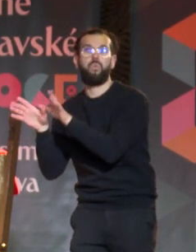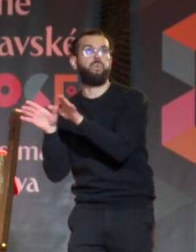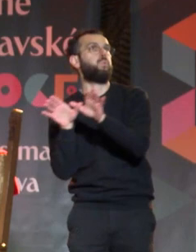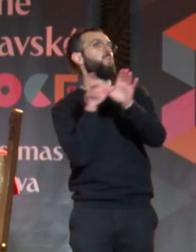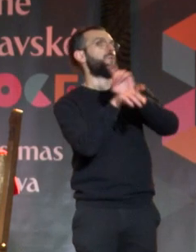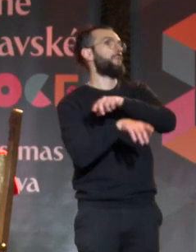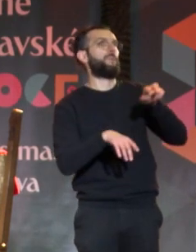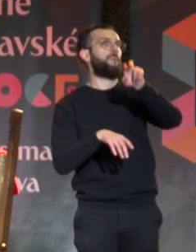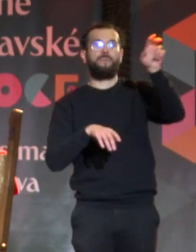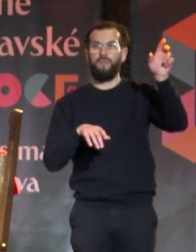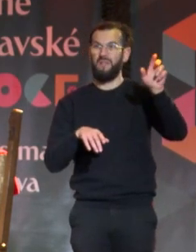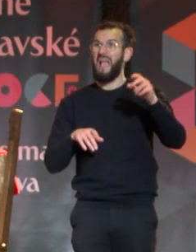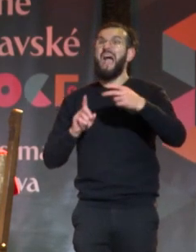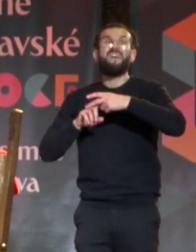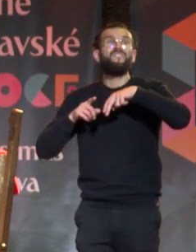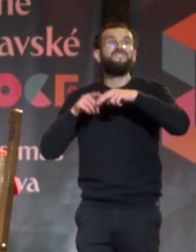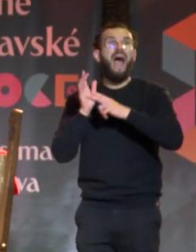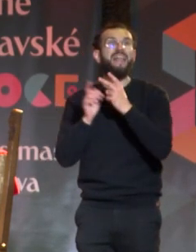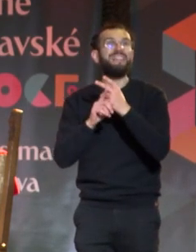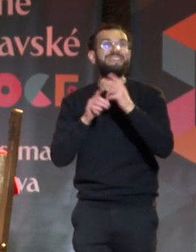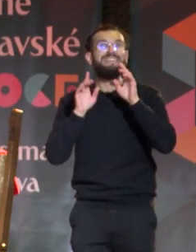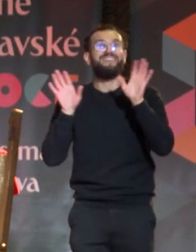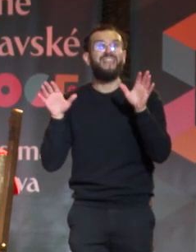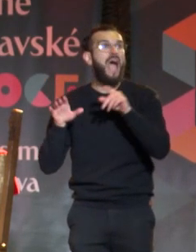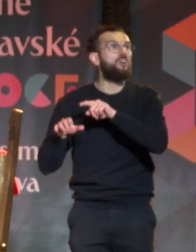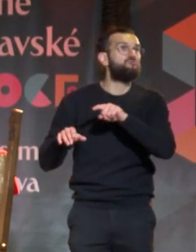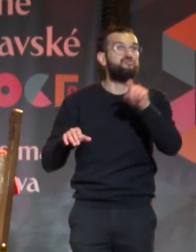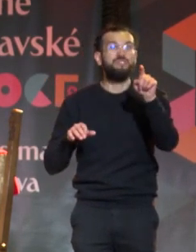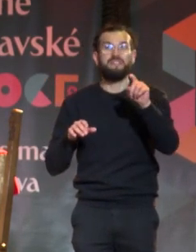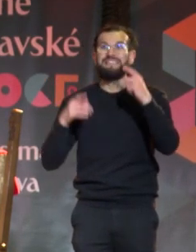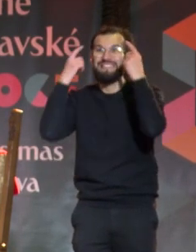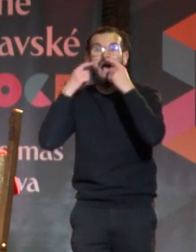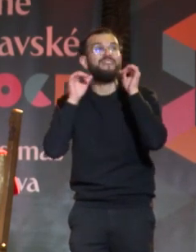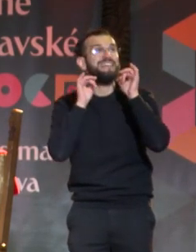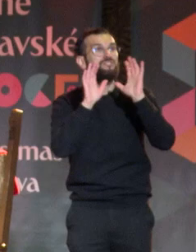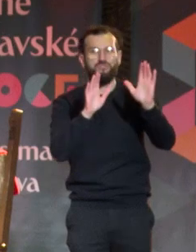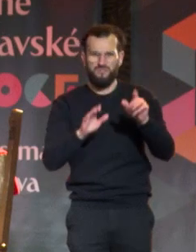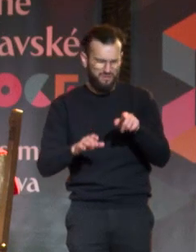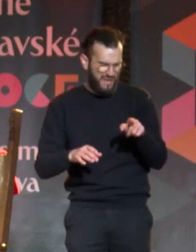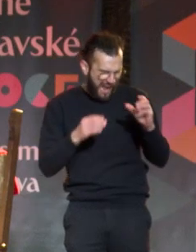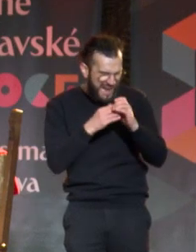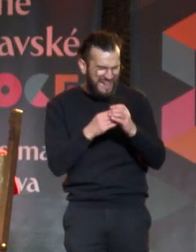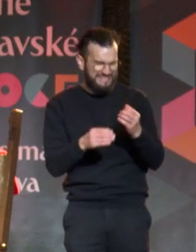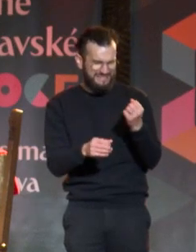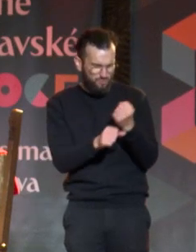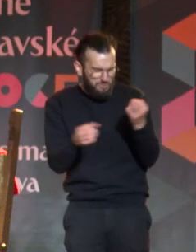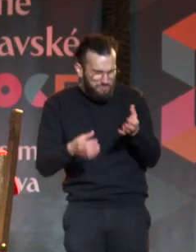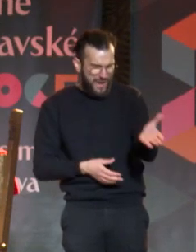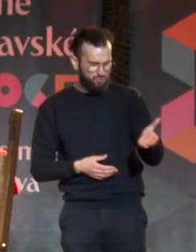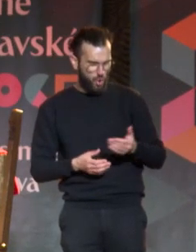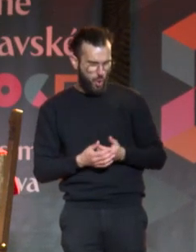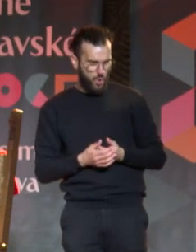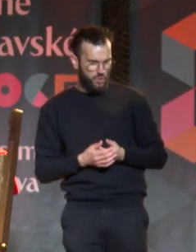von. Fanny! Vykríkne za Andulkou Slávka. Prečo to robíš? Nechápavo sa